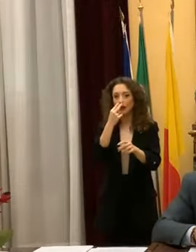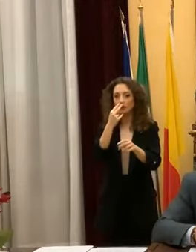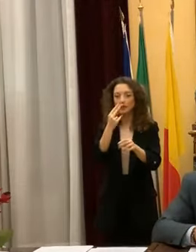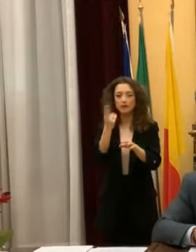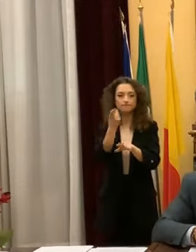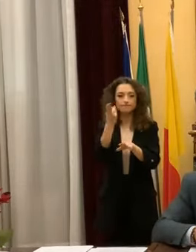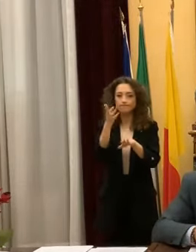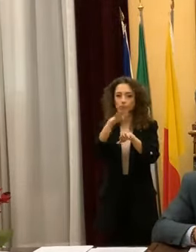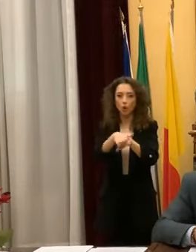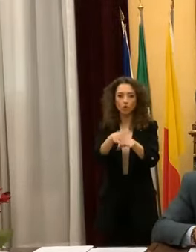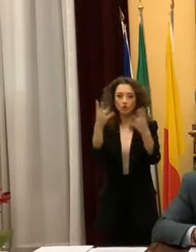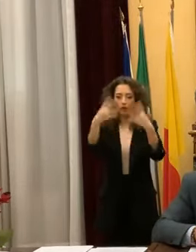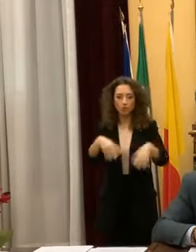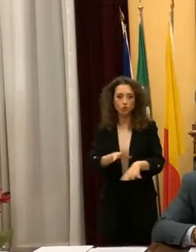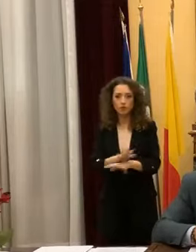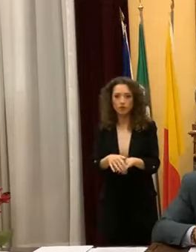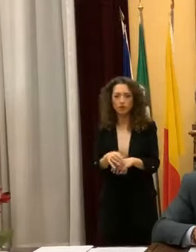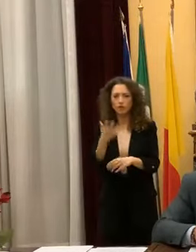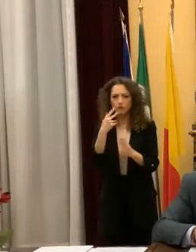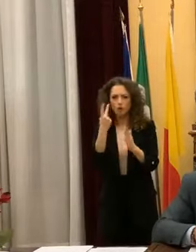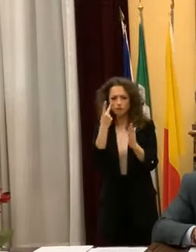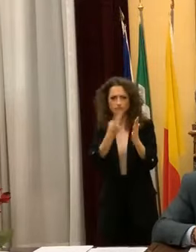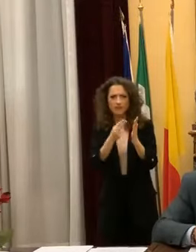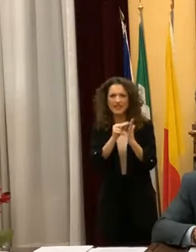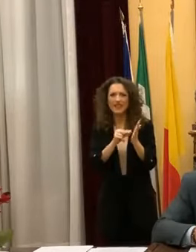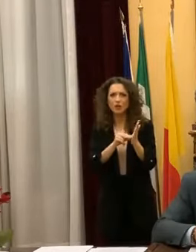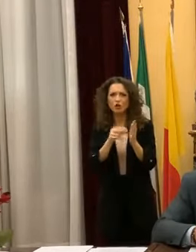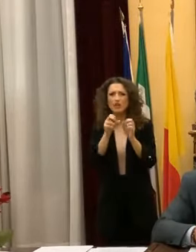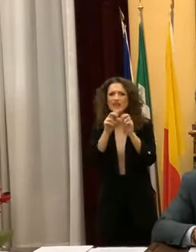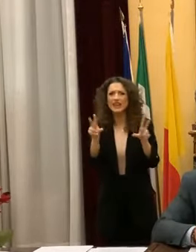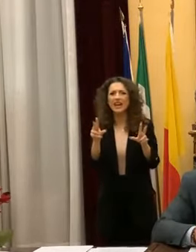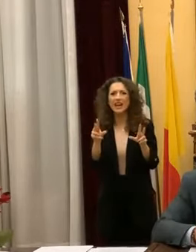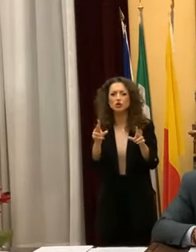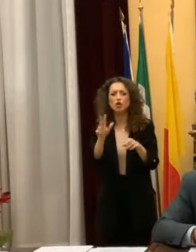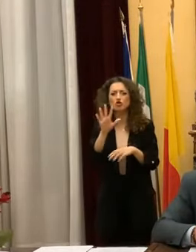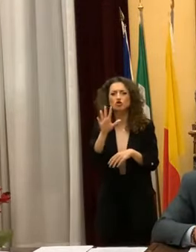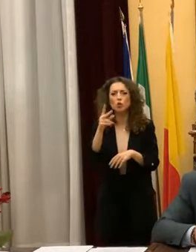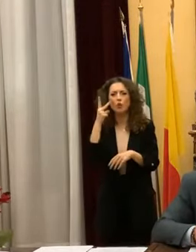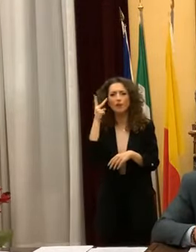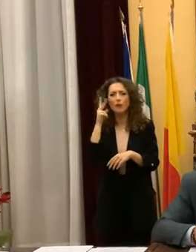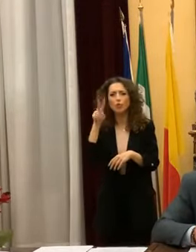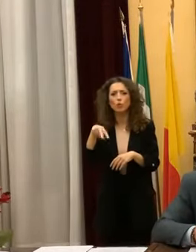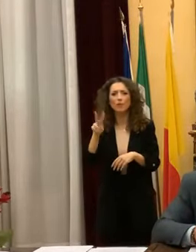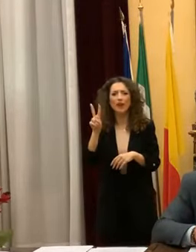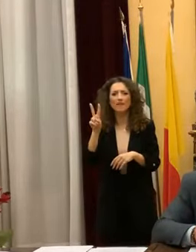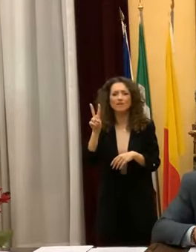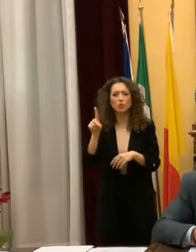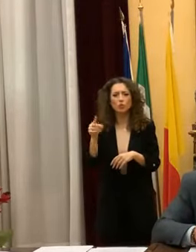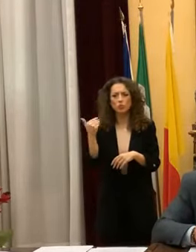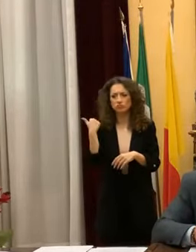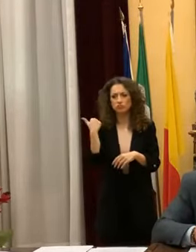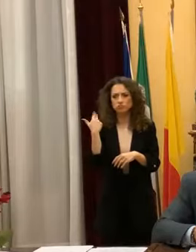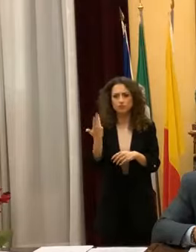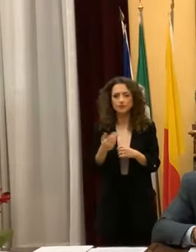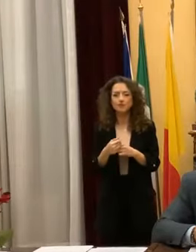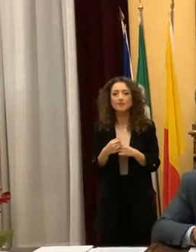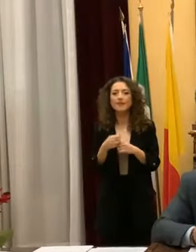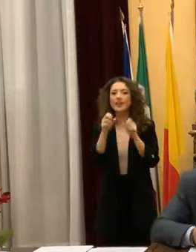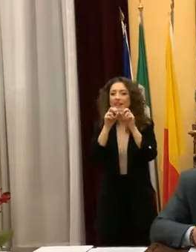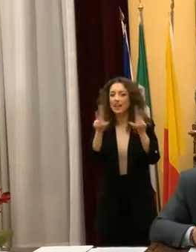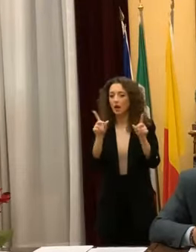dichiarazione fresca fresca del 5 febbraio 2021. Si dichiara